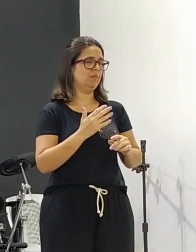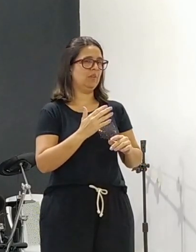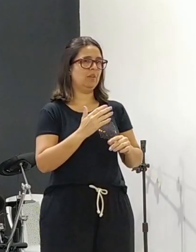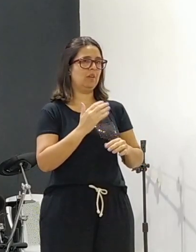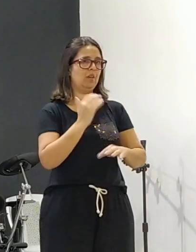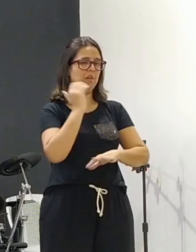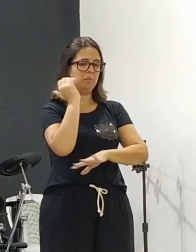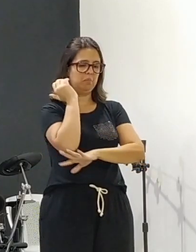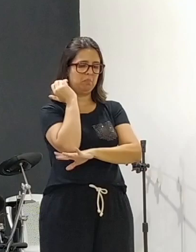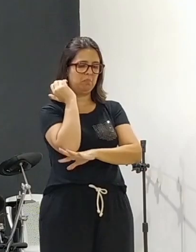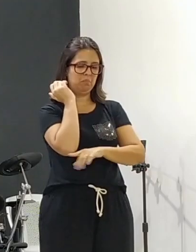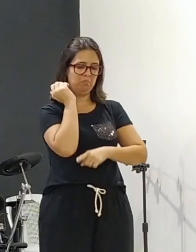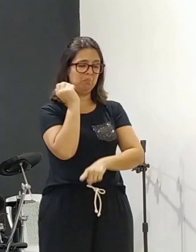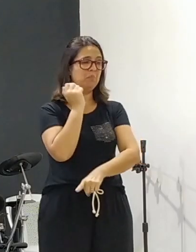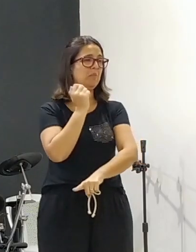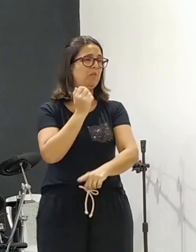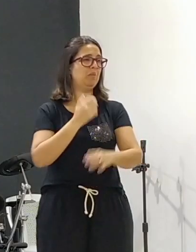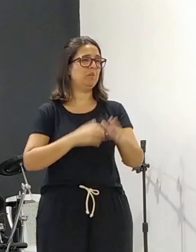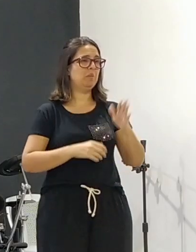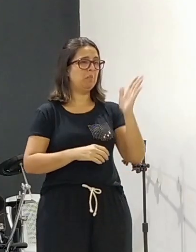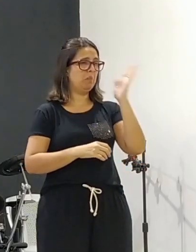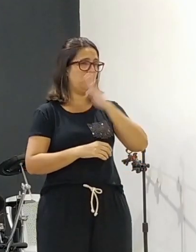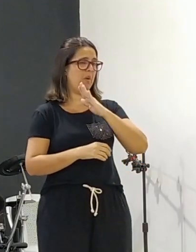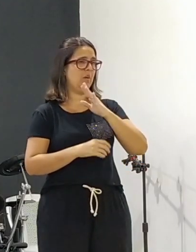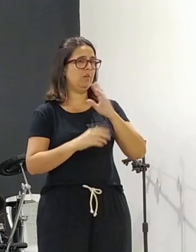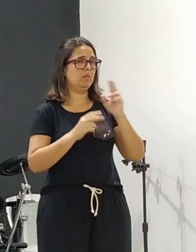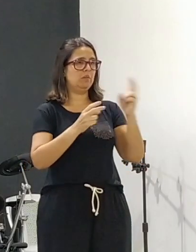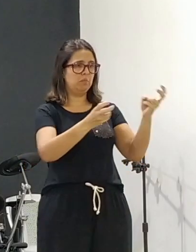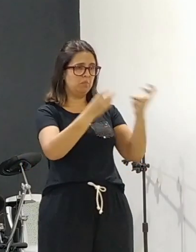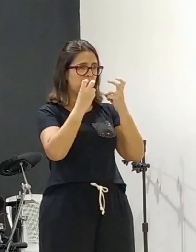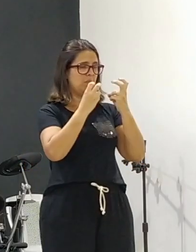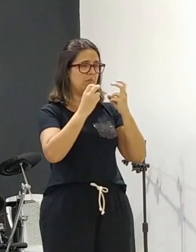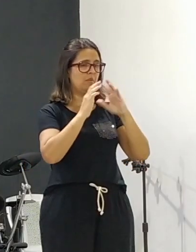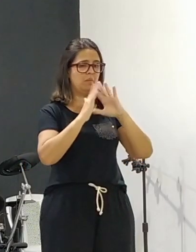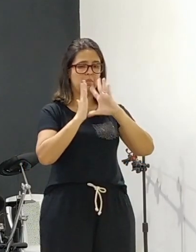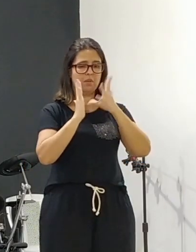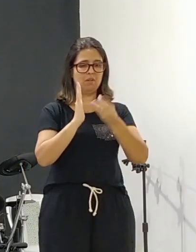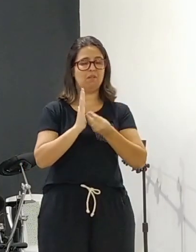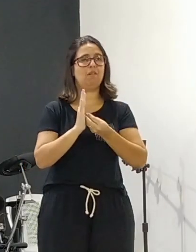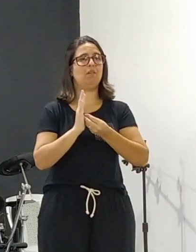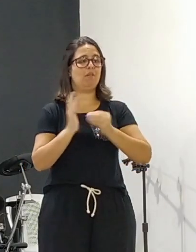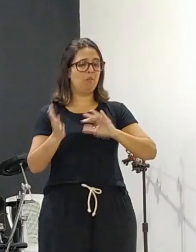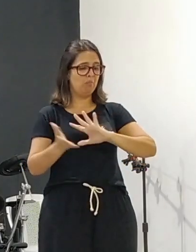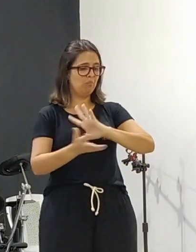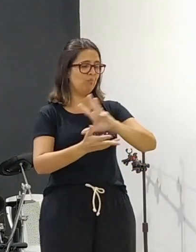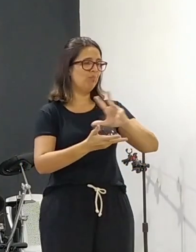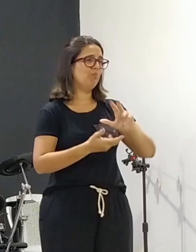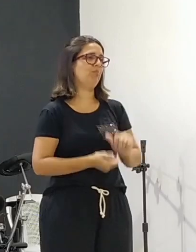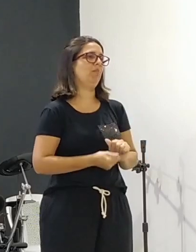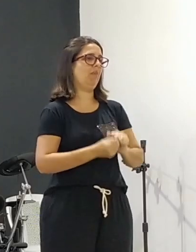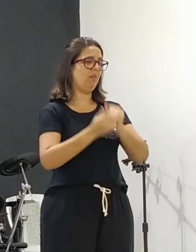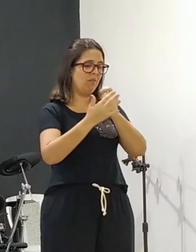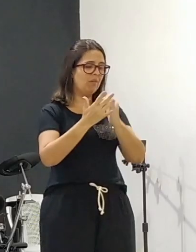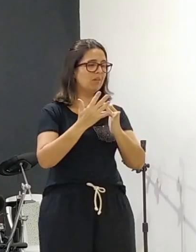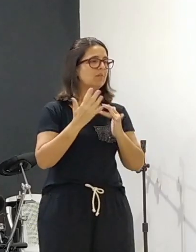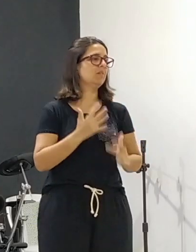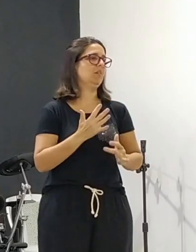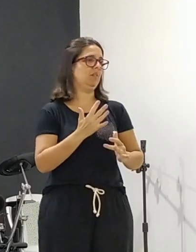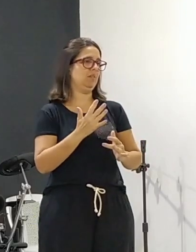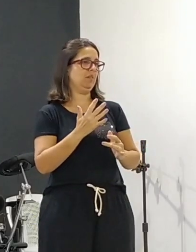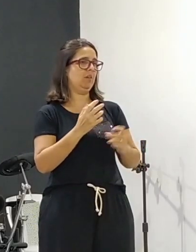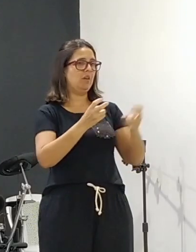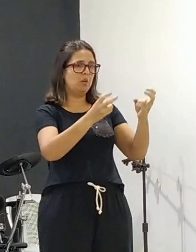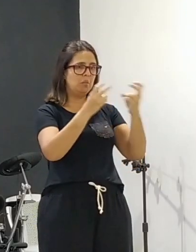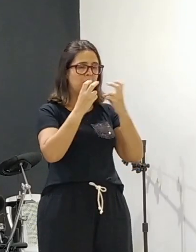profunda, Quando a gente olha hoje para a igreja e vê uma igreja mundana, quando a gente olha hoje para a igreja e